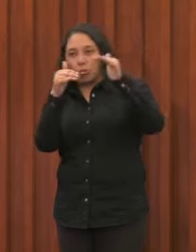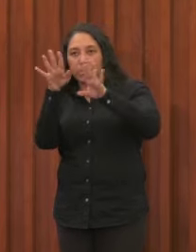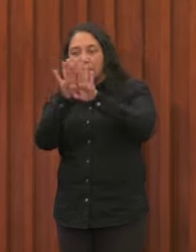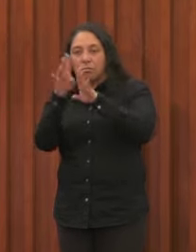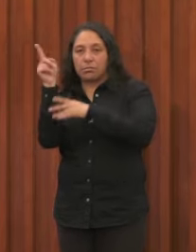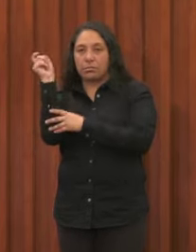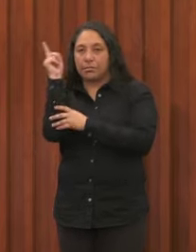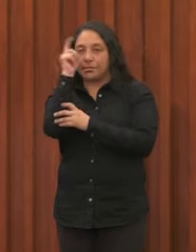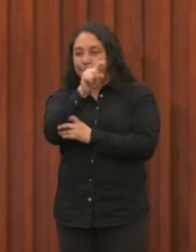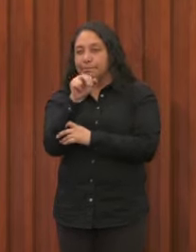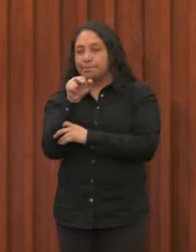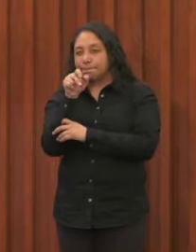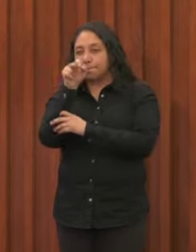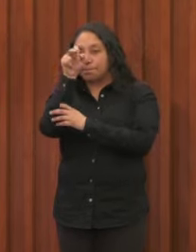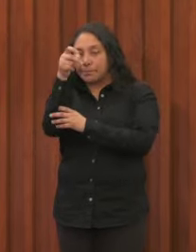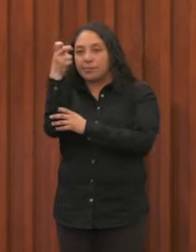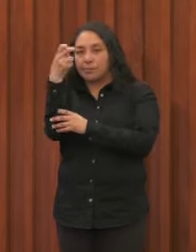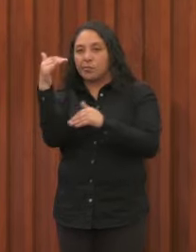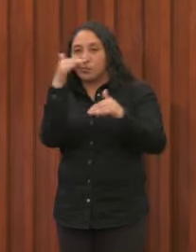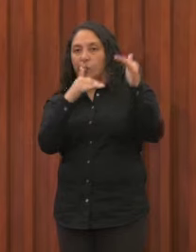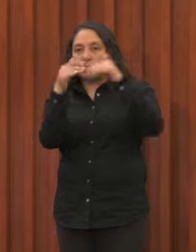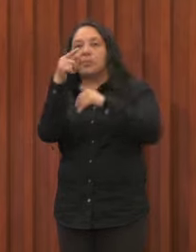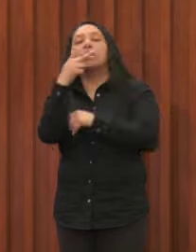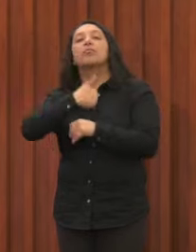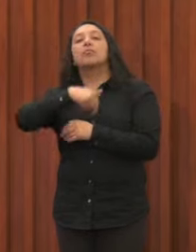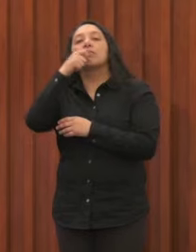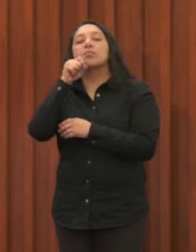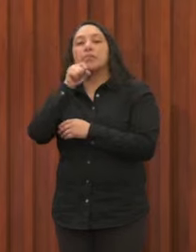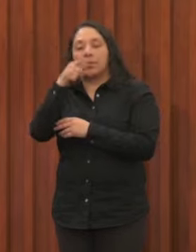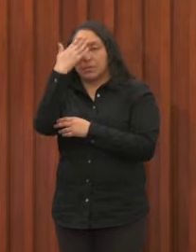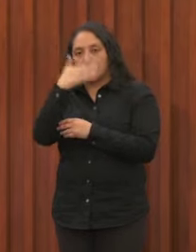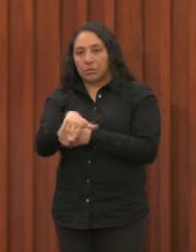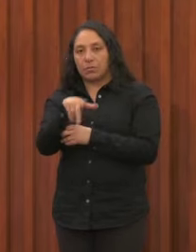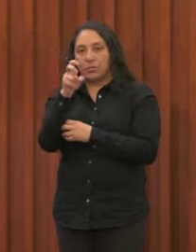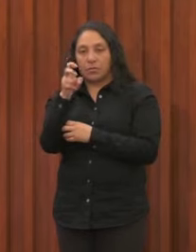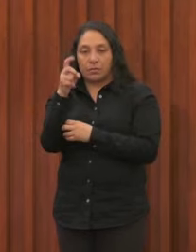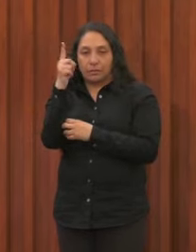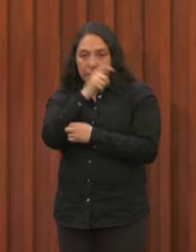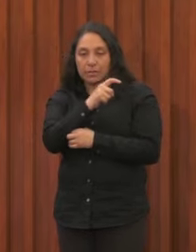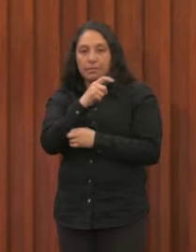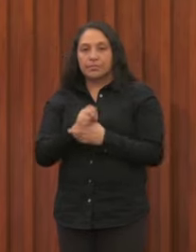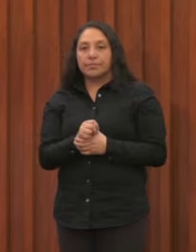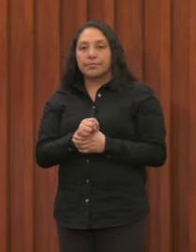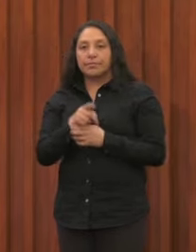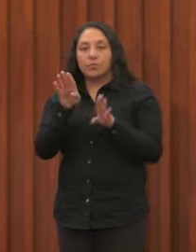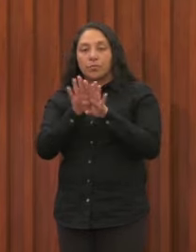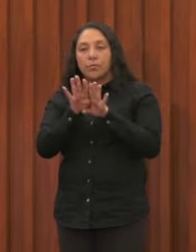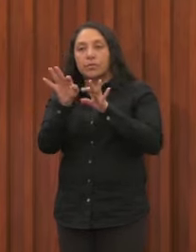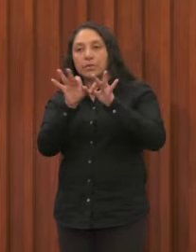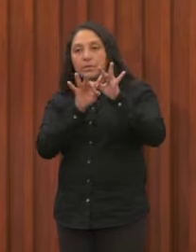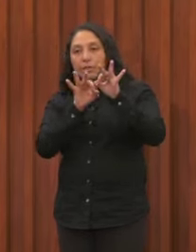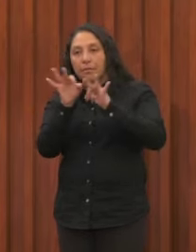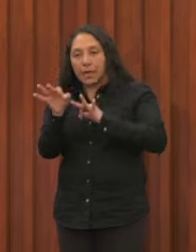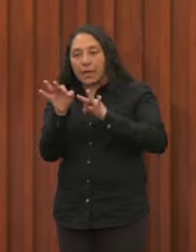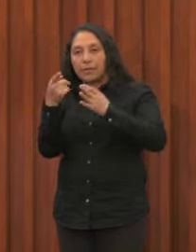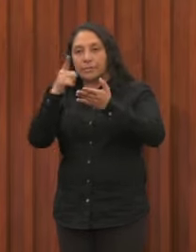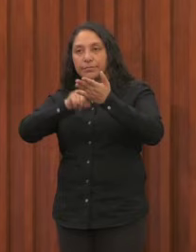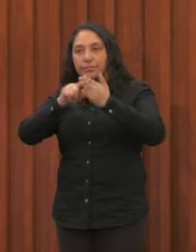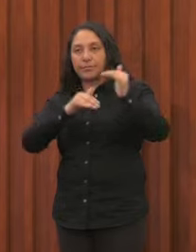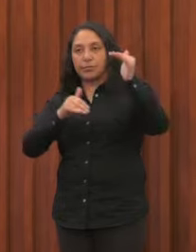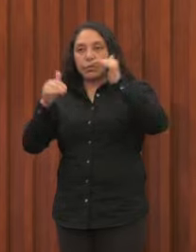que es transitar por la montaña. También sabemos lo difícil en esas lógicas de trabajar en la montaña